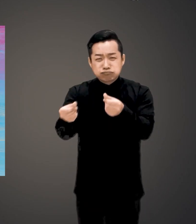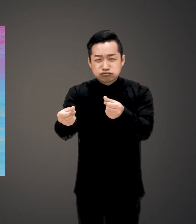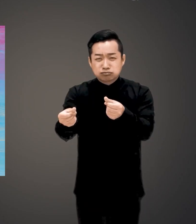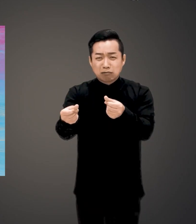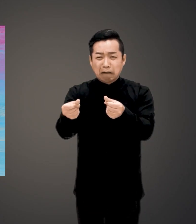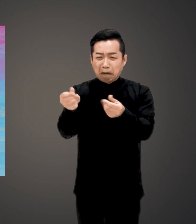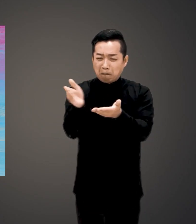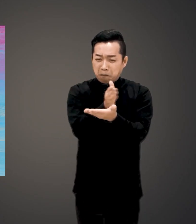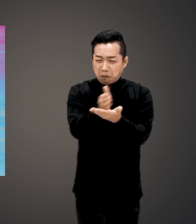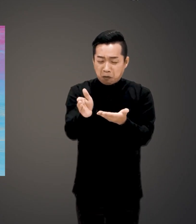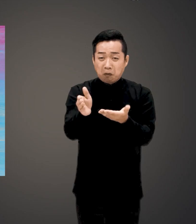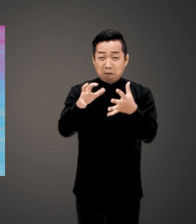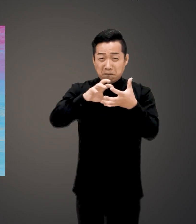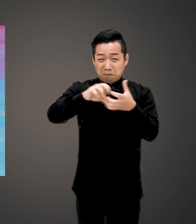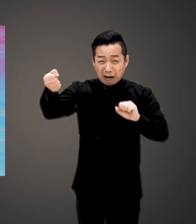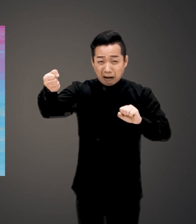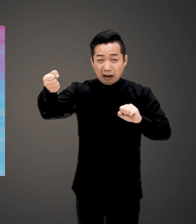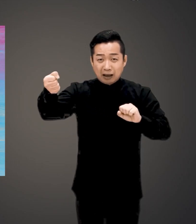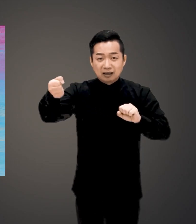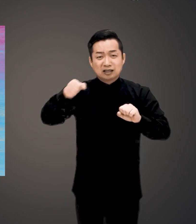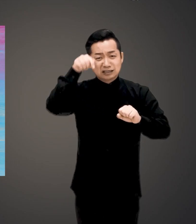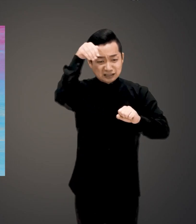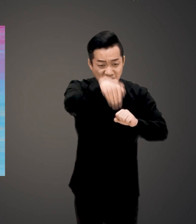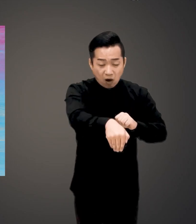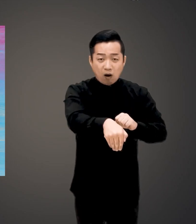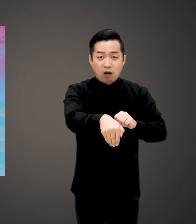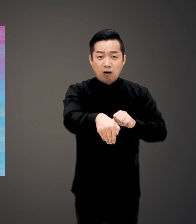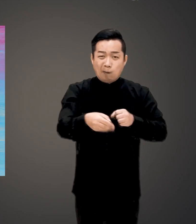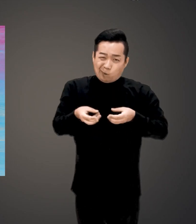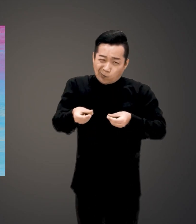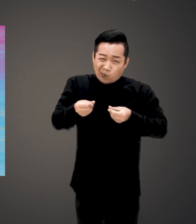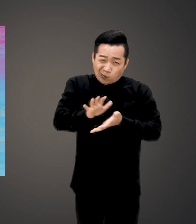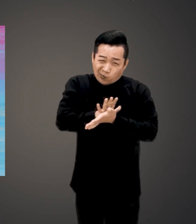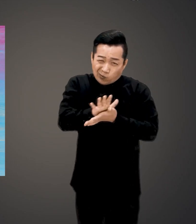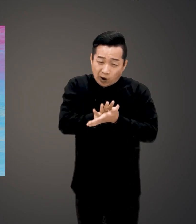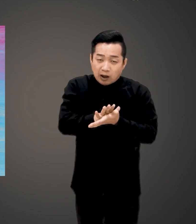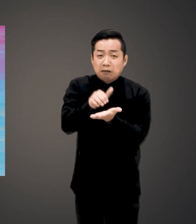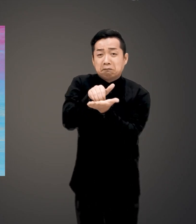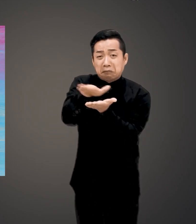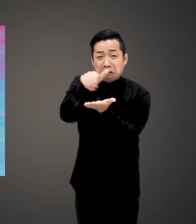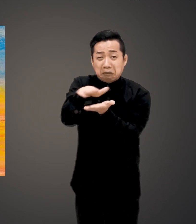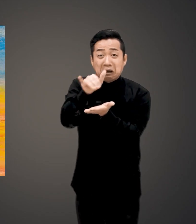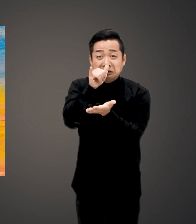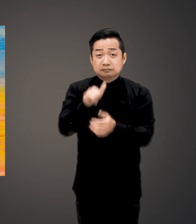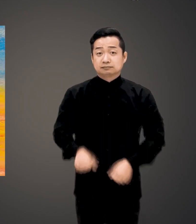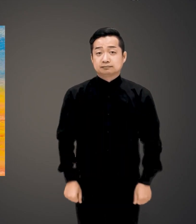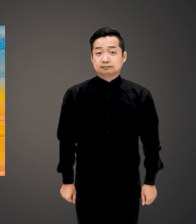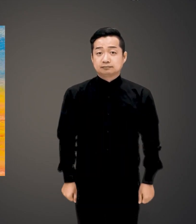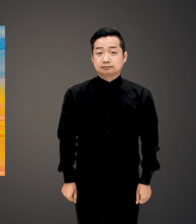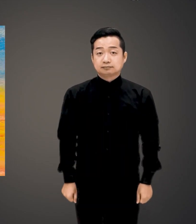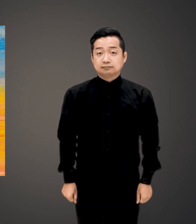부수고 조각내고 떨어뜨리고 뭉개고 날려요.